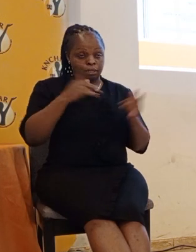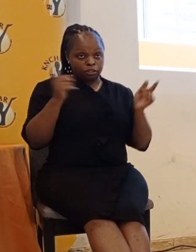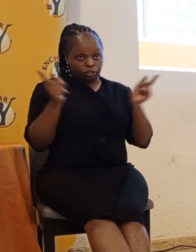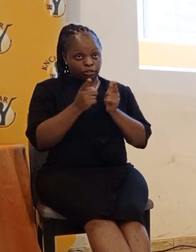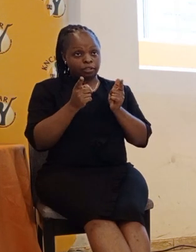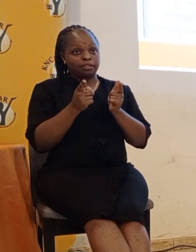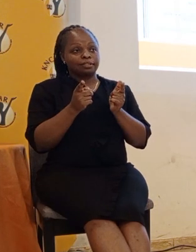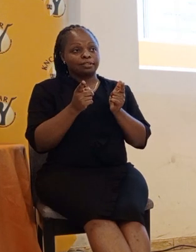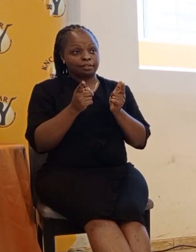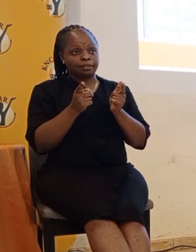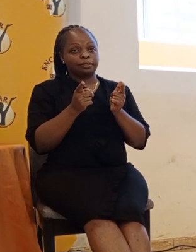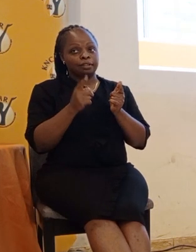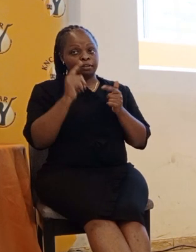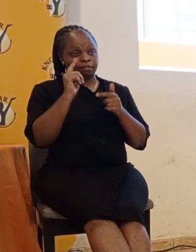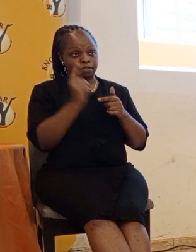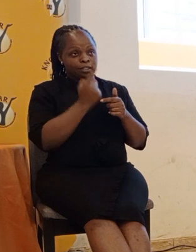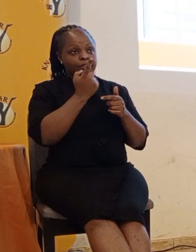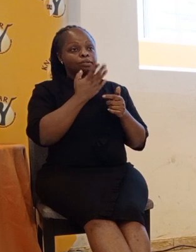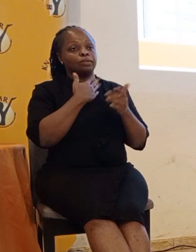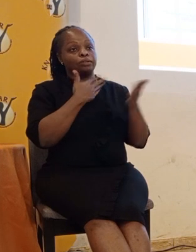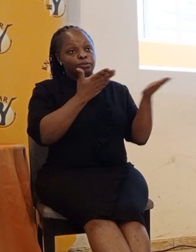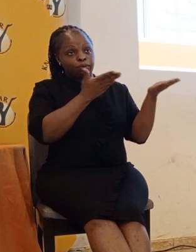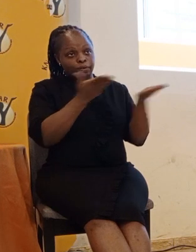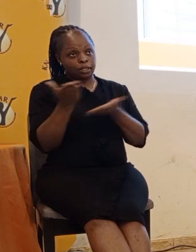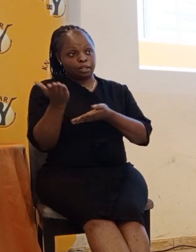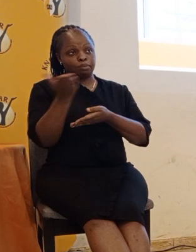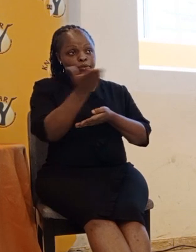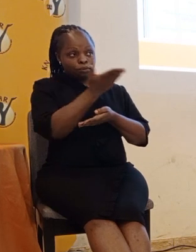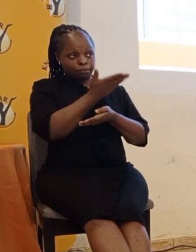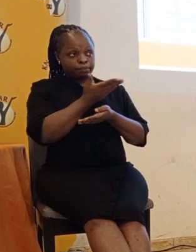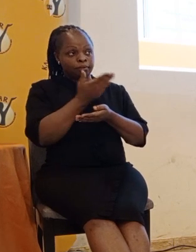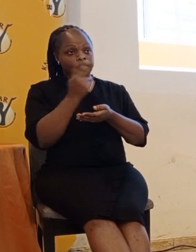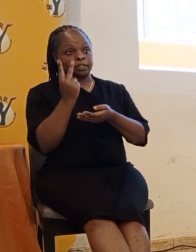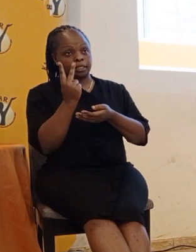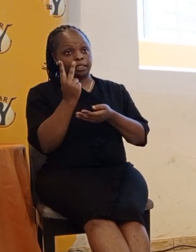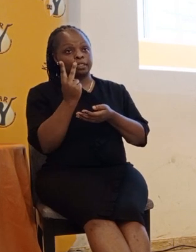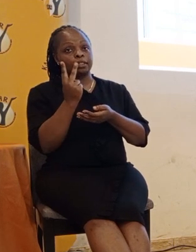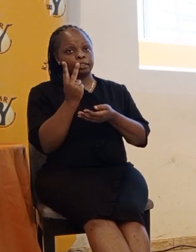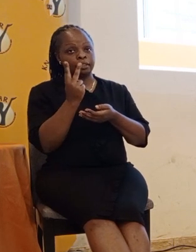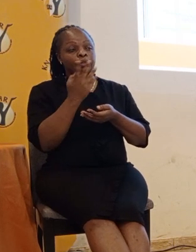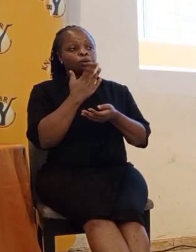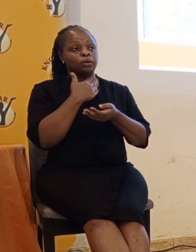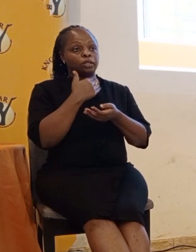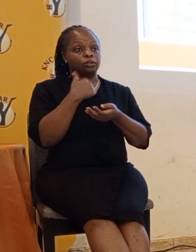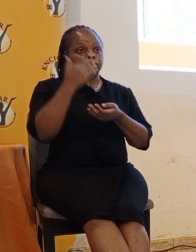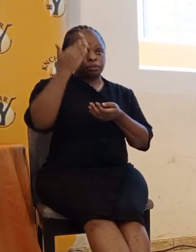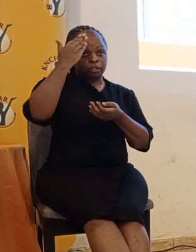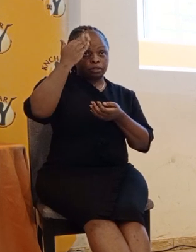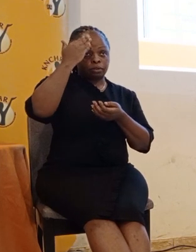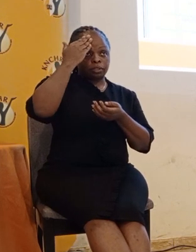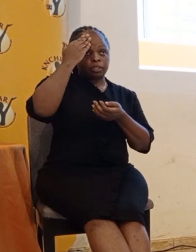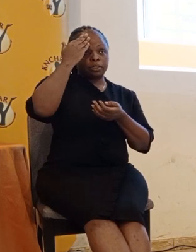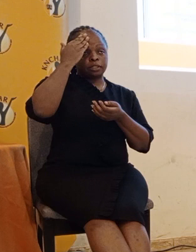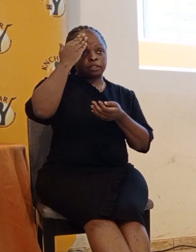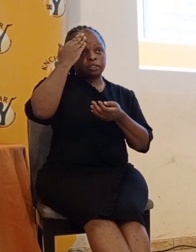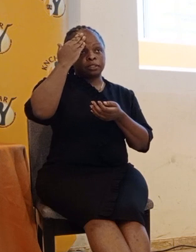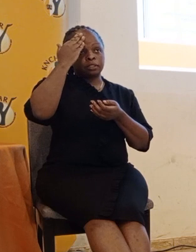machache. Kwanza ni kuwakaribisha, na pili pia nitambue yale mashirika